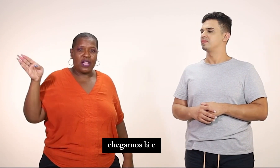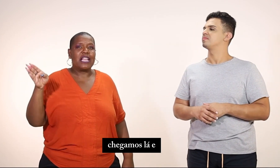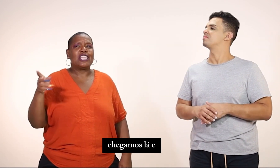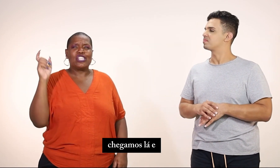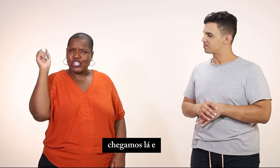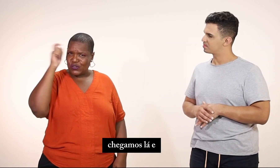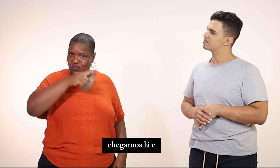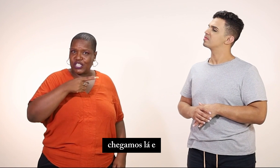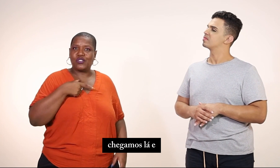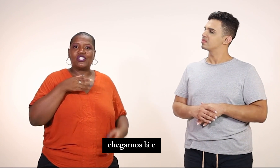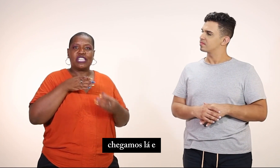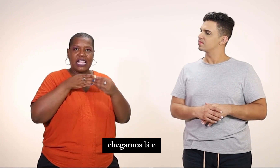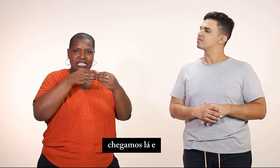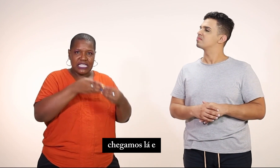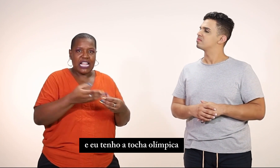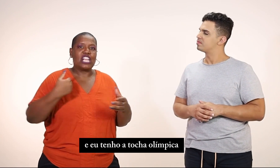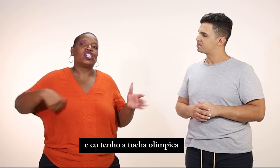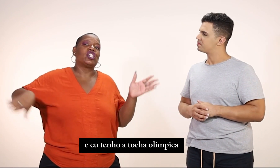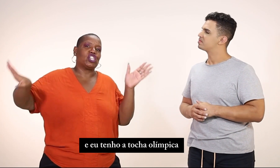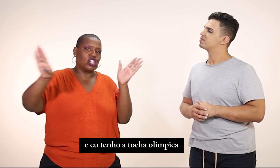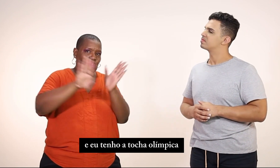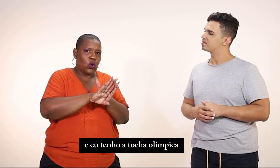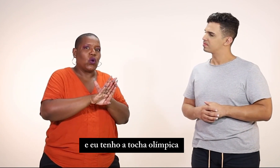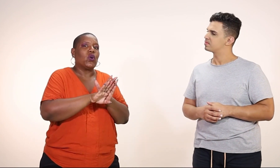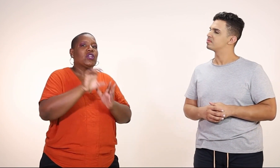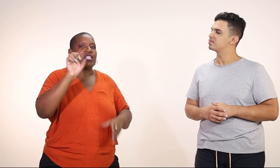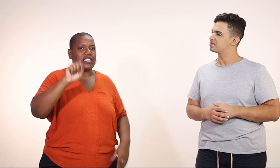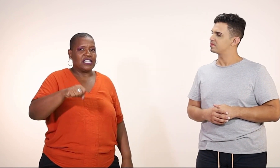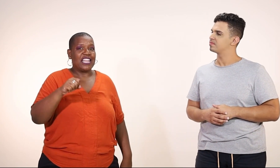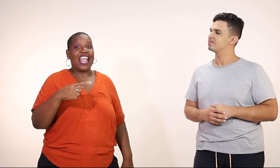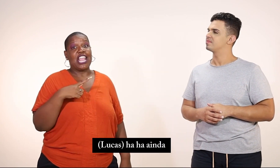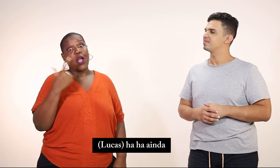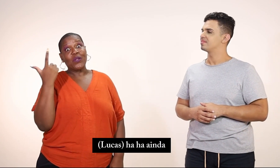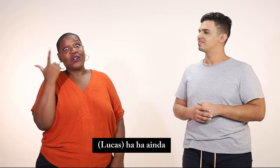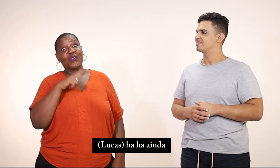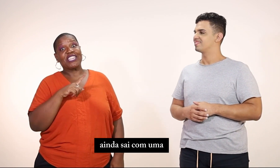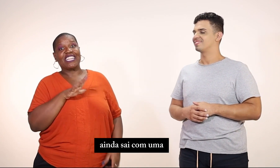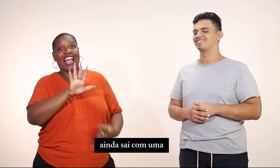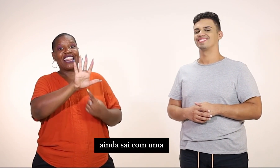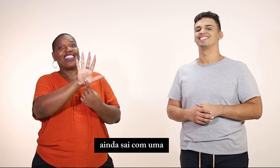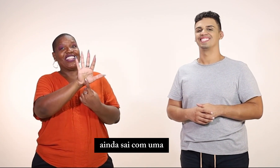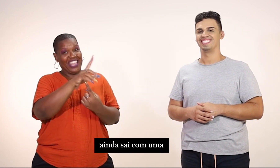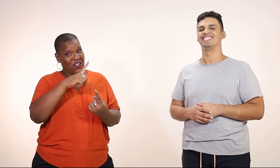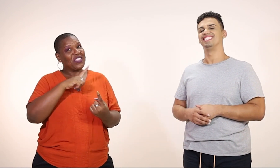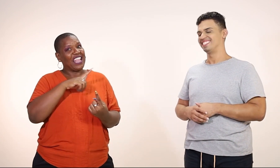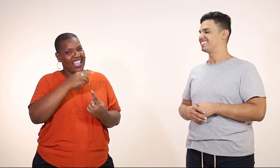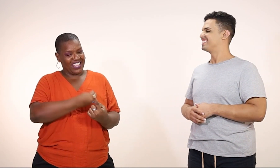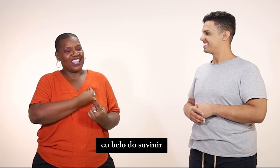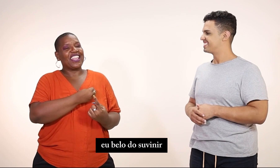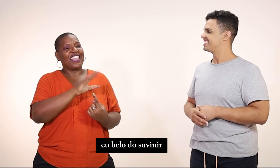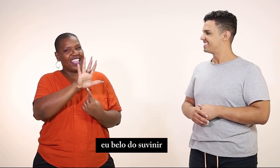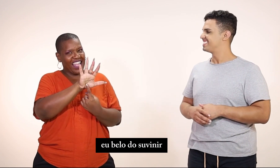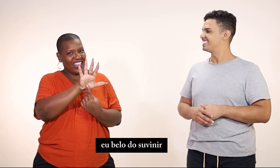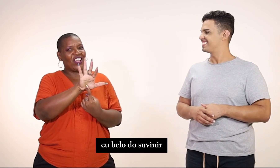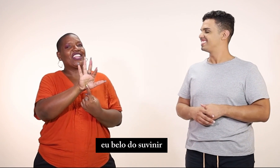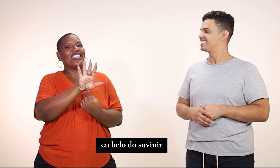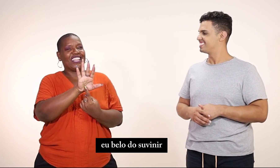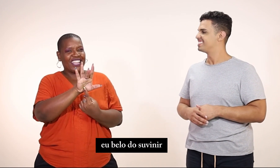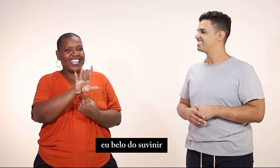chegamos lá, e eu tenho a tocha olímpica. ainda saiu com um belo do souvenir